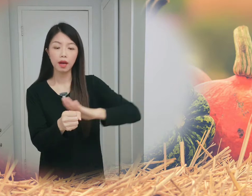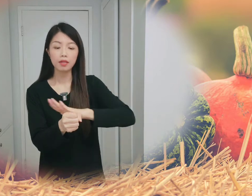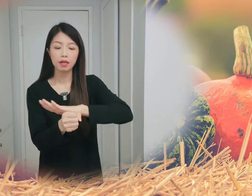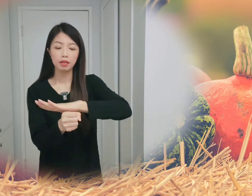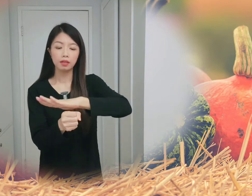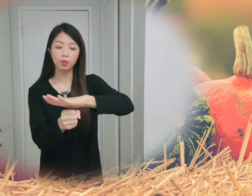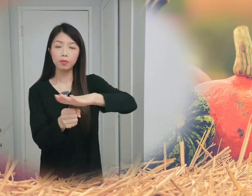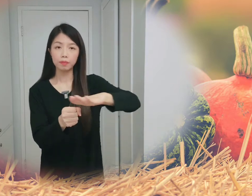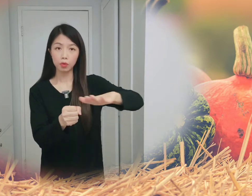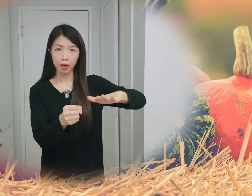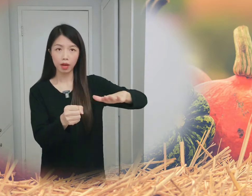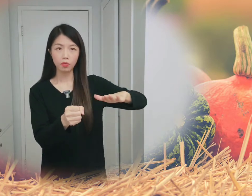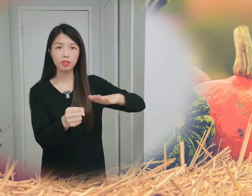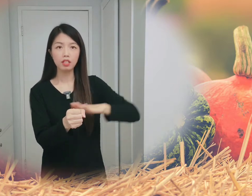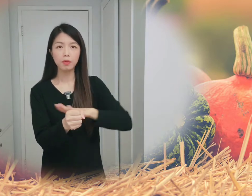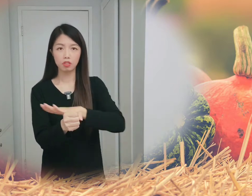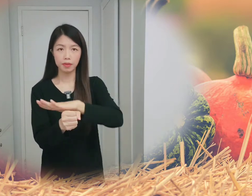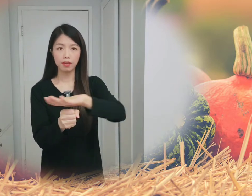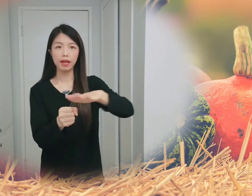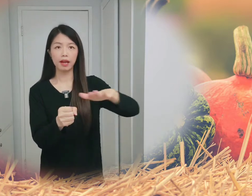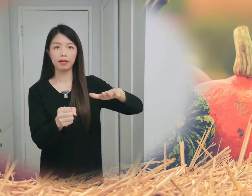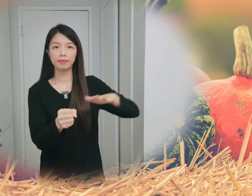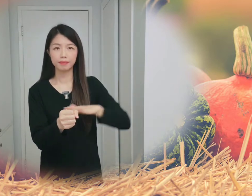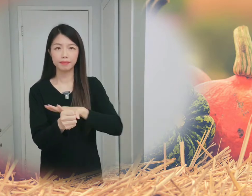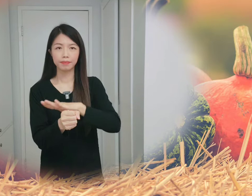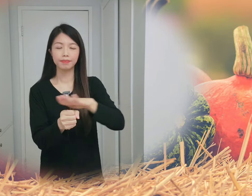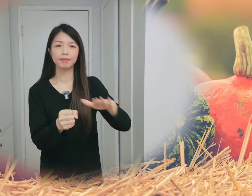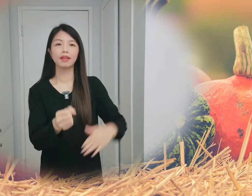위를 오른쪽 방향으로 쓰다듬어 주시면 돼요. 사랑.